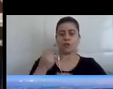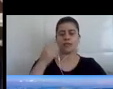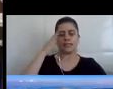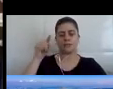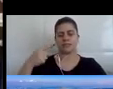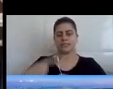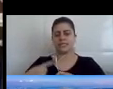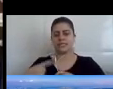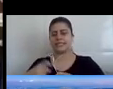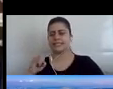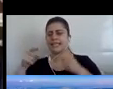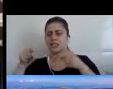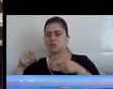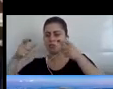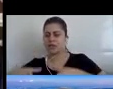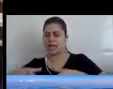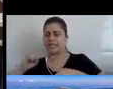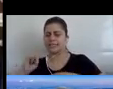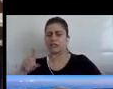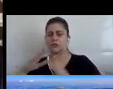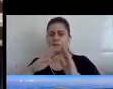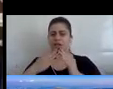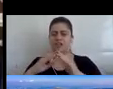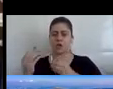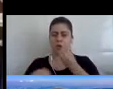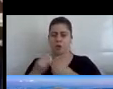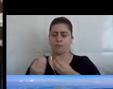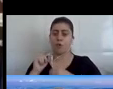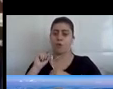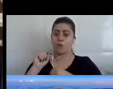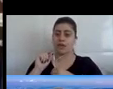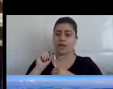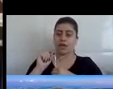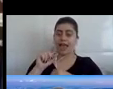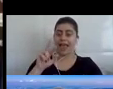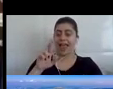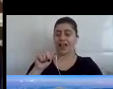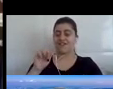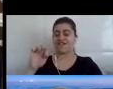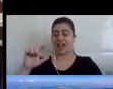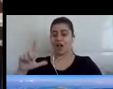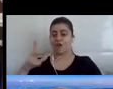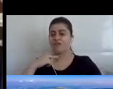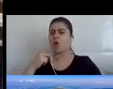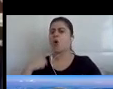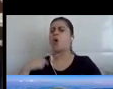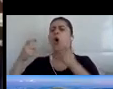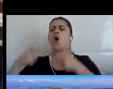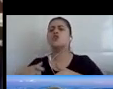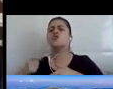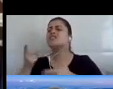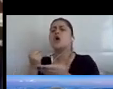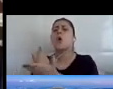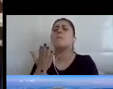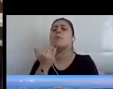vem do campo, se isso vem da periferia, ou seja, o que o Rafael falou, entender de onde está vindo esse alimento e como que a gente